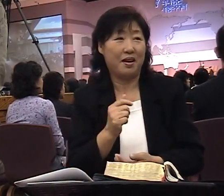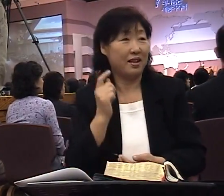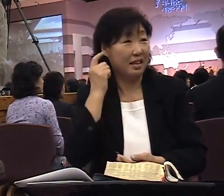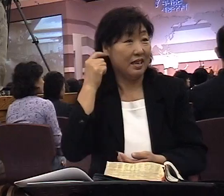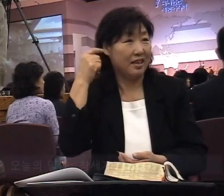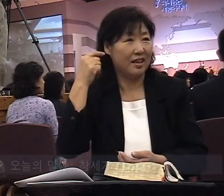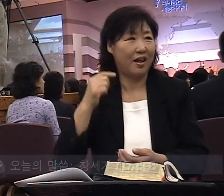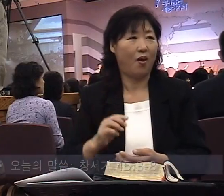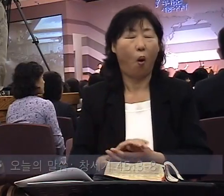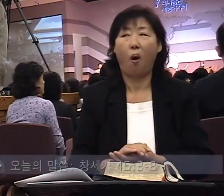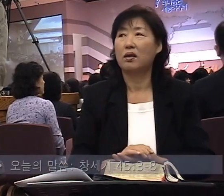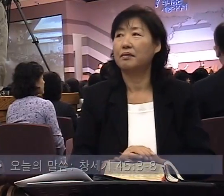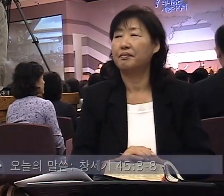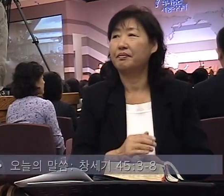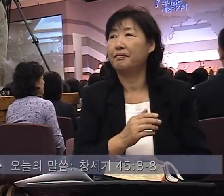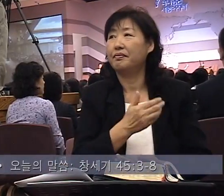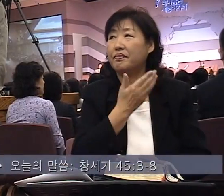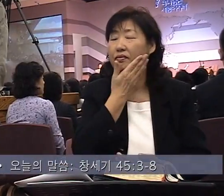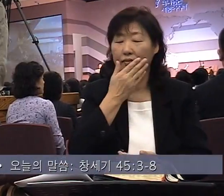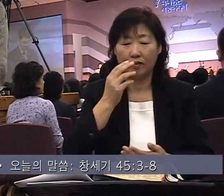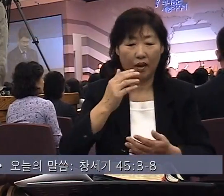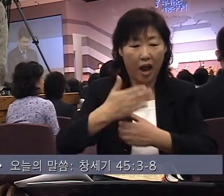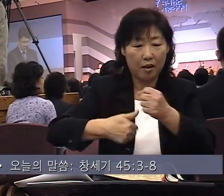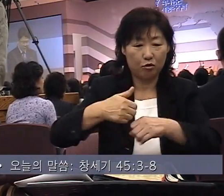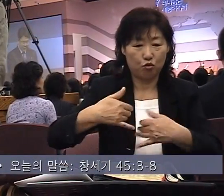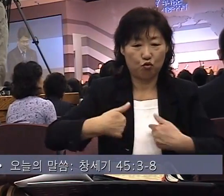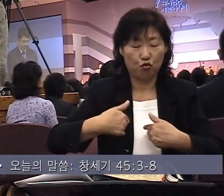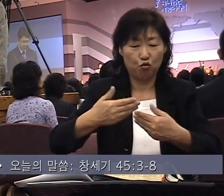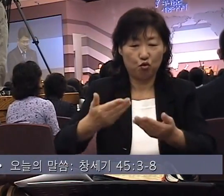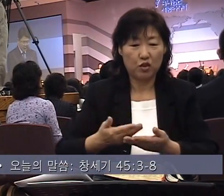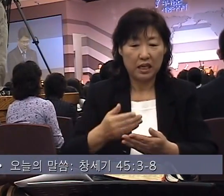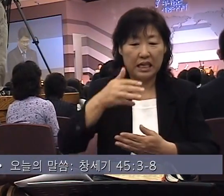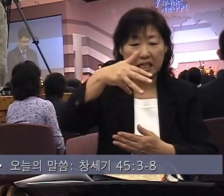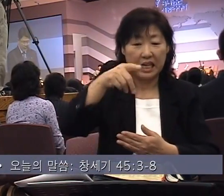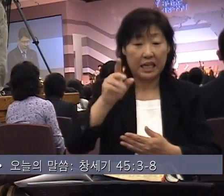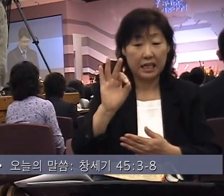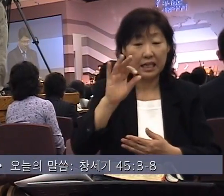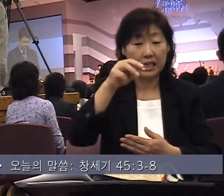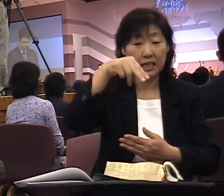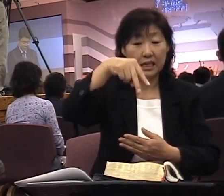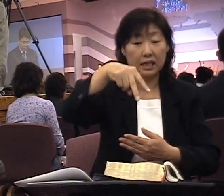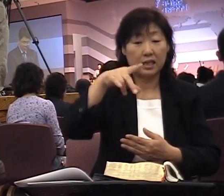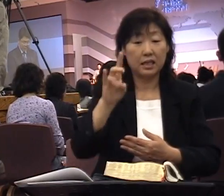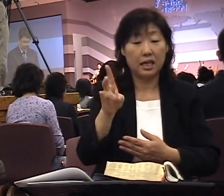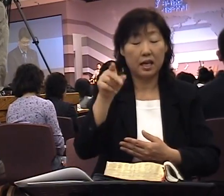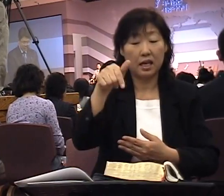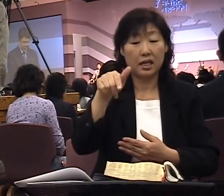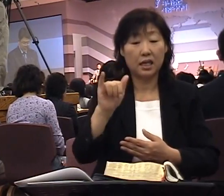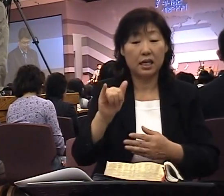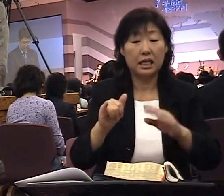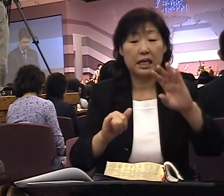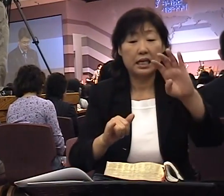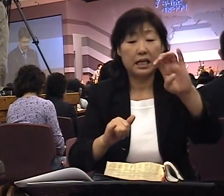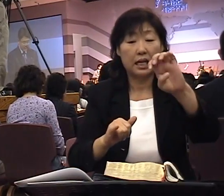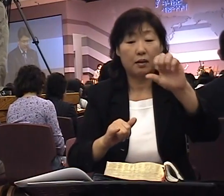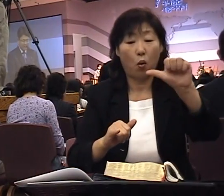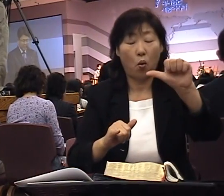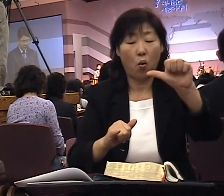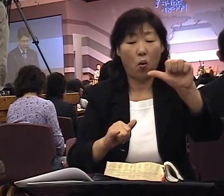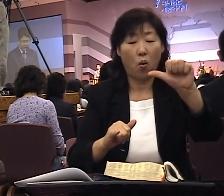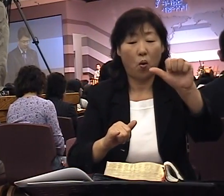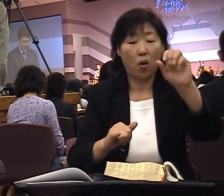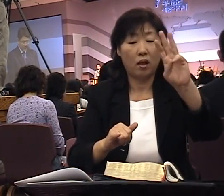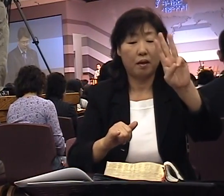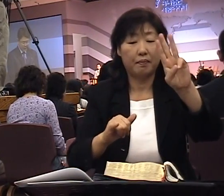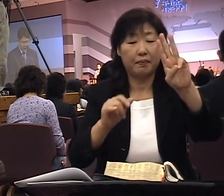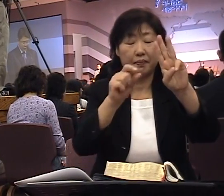귀한 찬양 감사드립니다. 오늘 하나님께서 우리에게 주시는 말씀은 창세기 45장 3절에서 8절까지